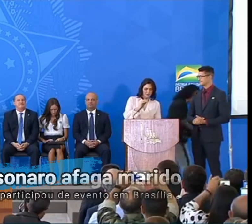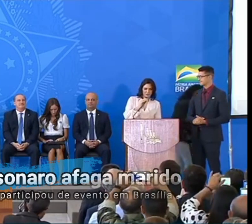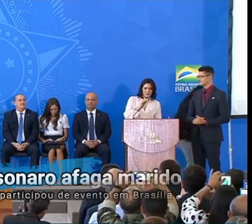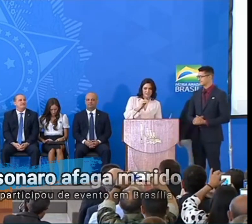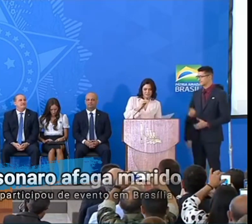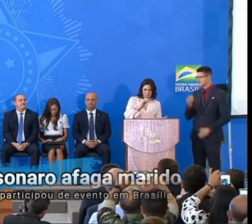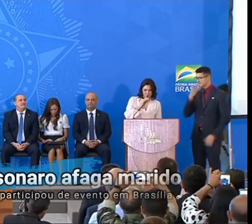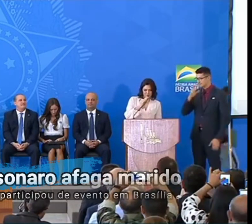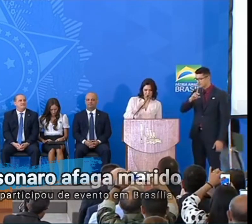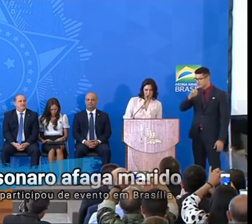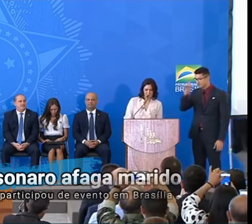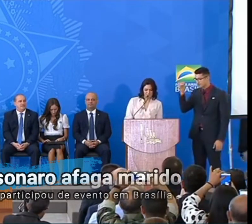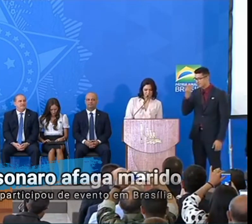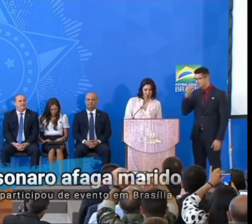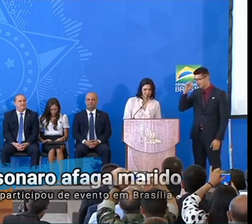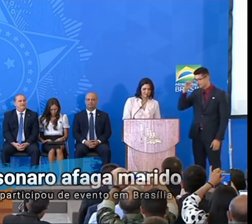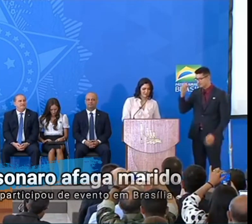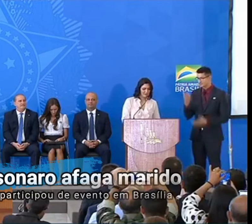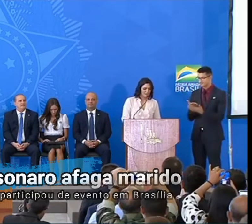Bom dia.